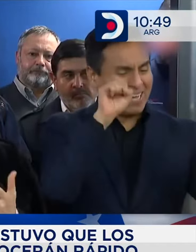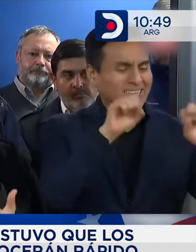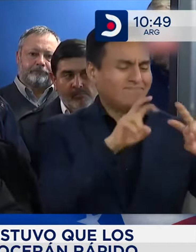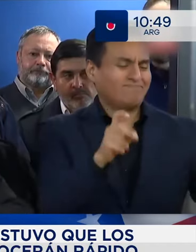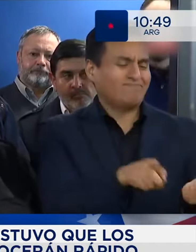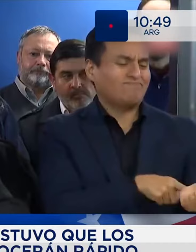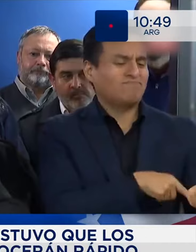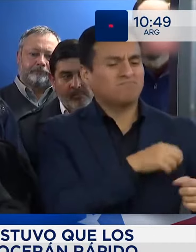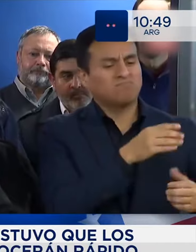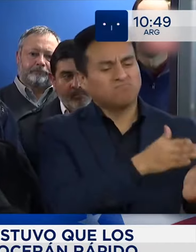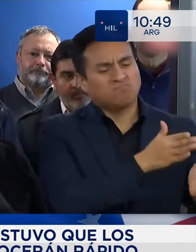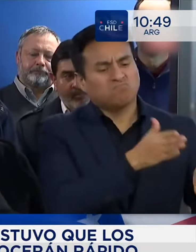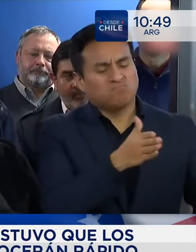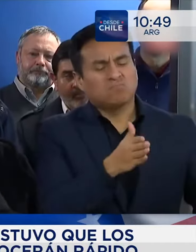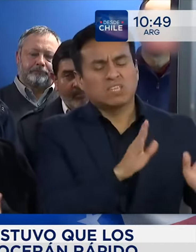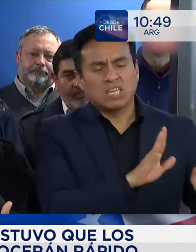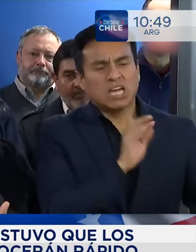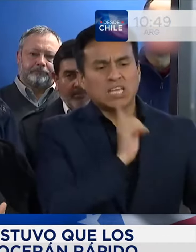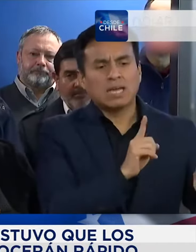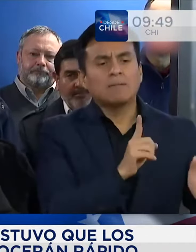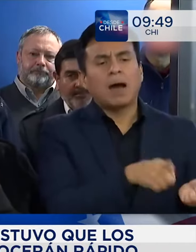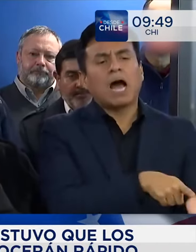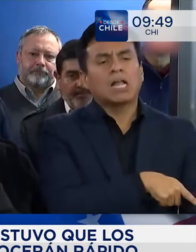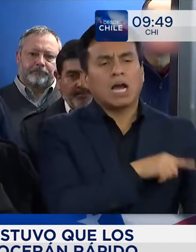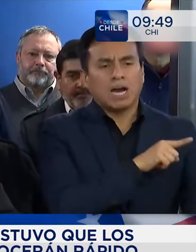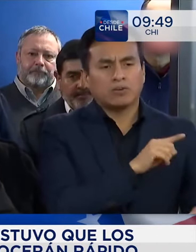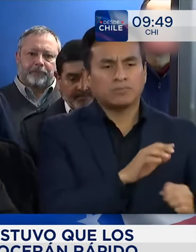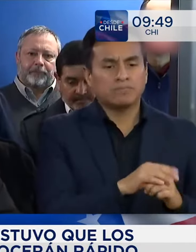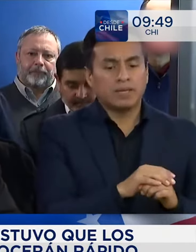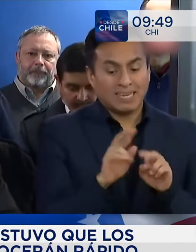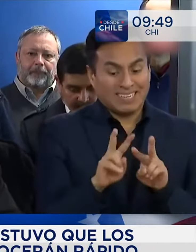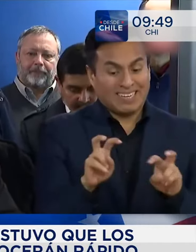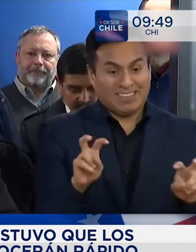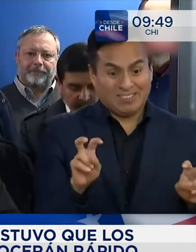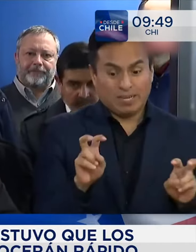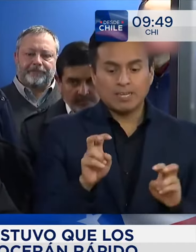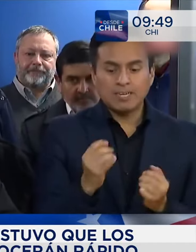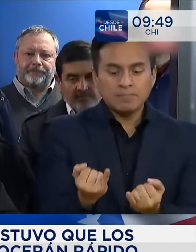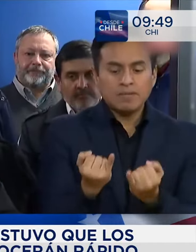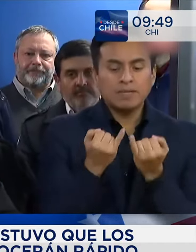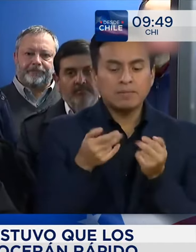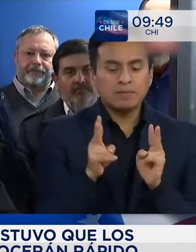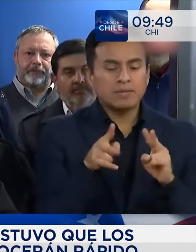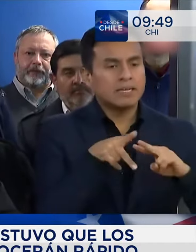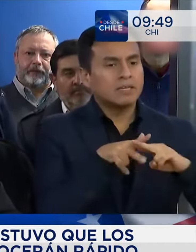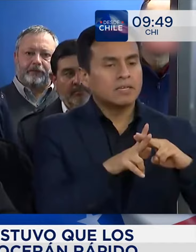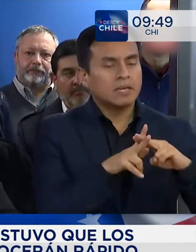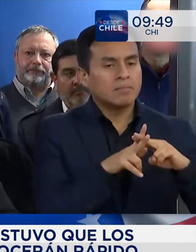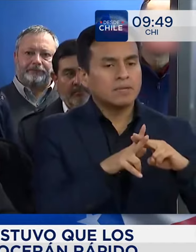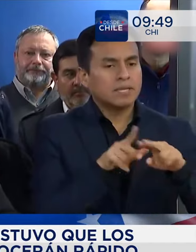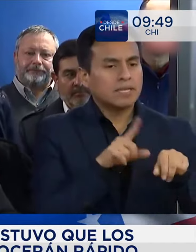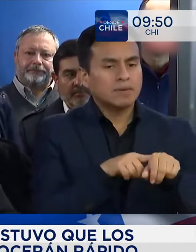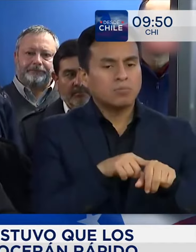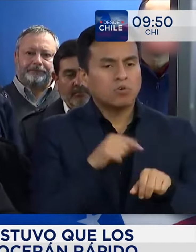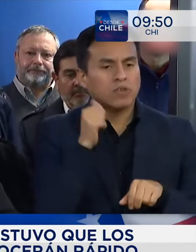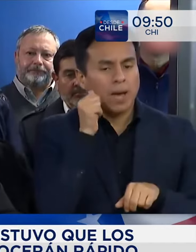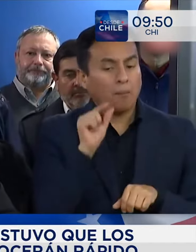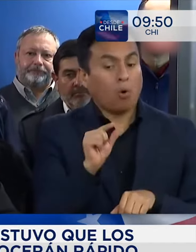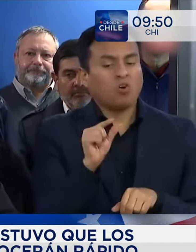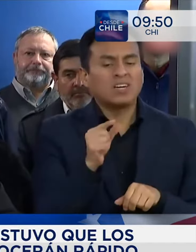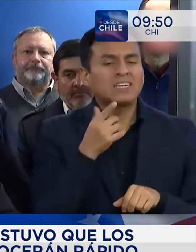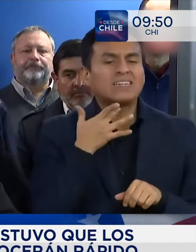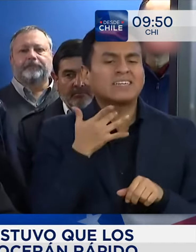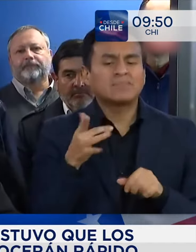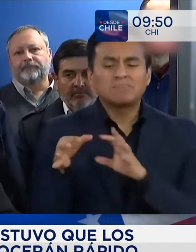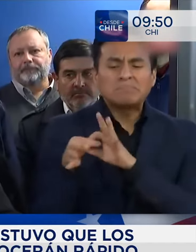que tienen tiempos que todos conocemos que son mucho más largos esa investigación nos va a permitir técnicamente en poquísimos días